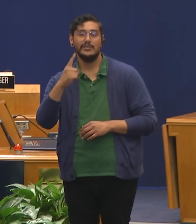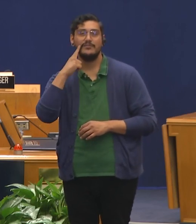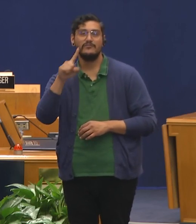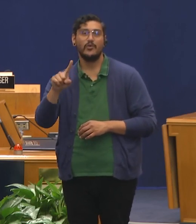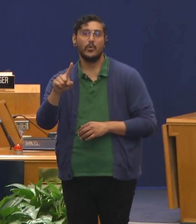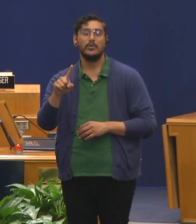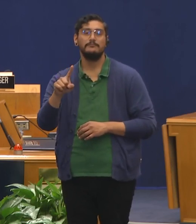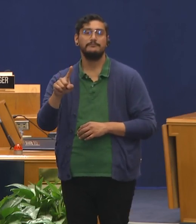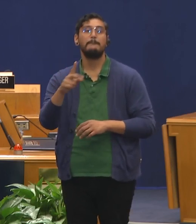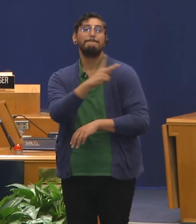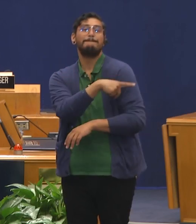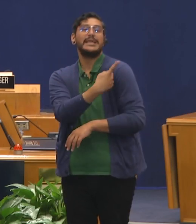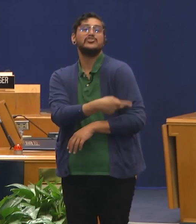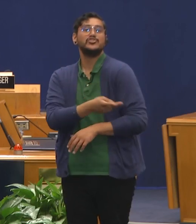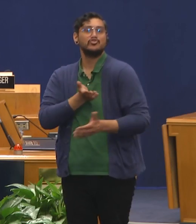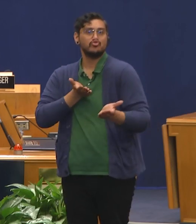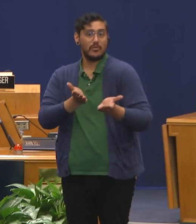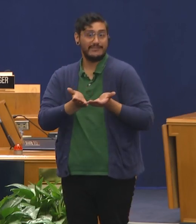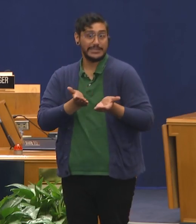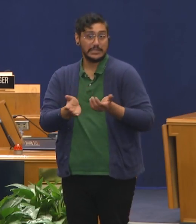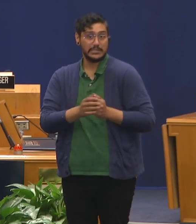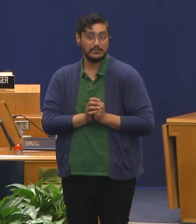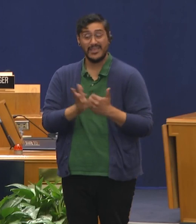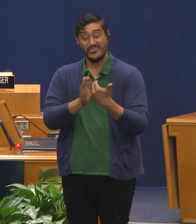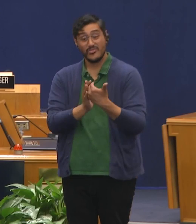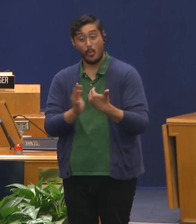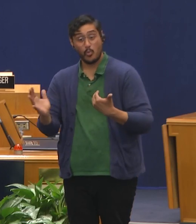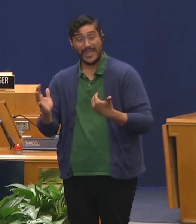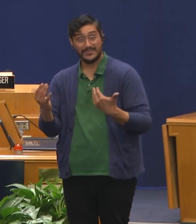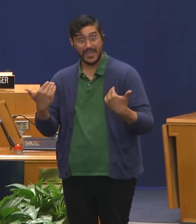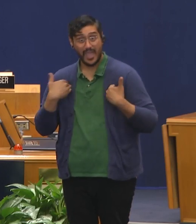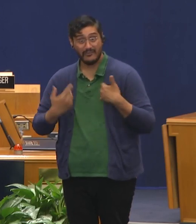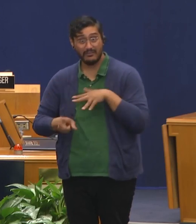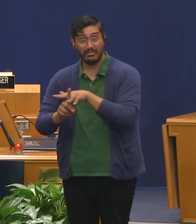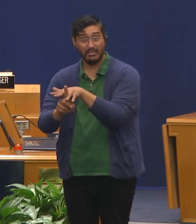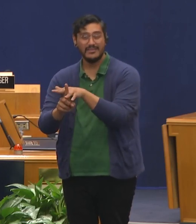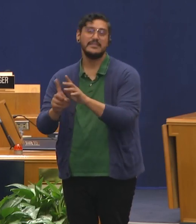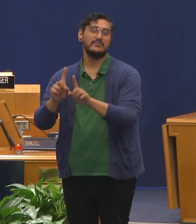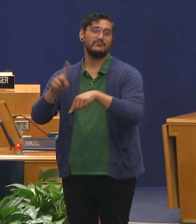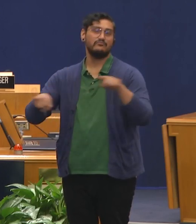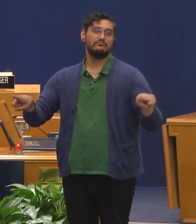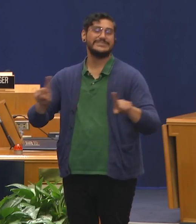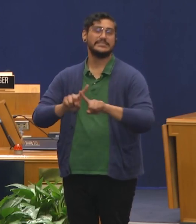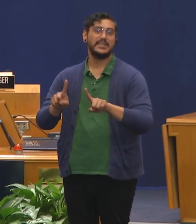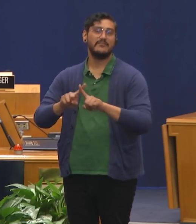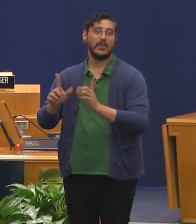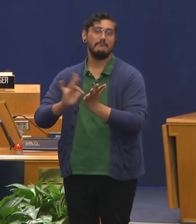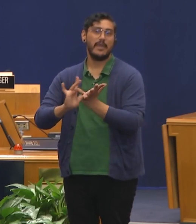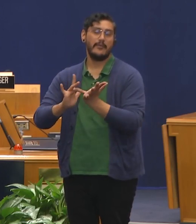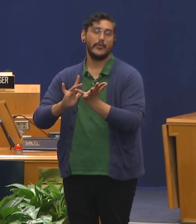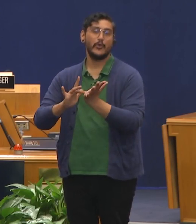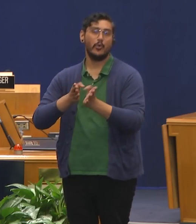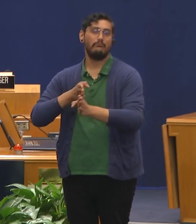son de pacientes. El resto de los casos se encuentran entre varias ocupaciones de atención médica